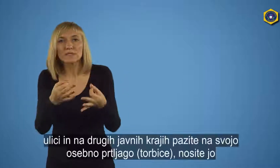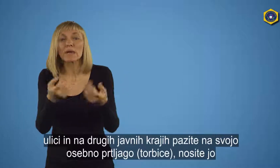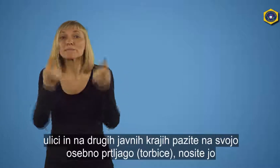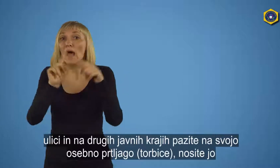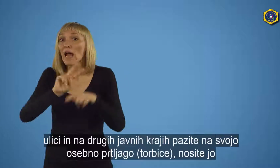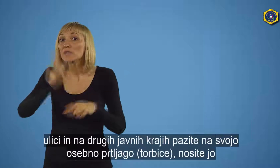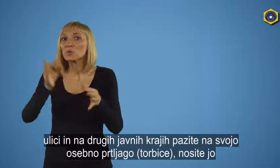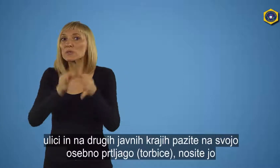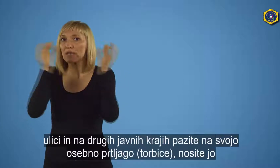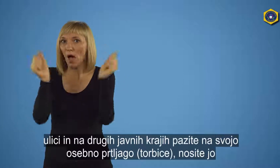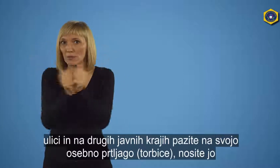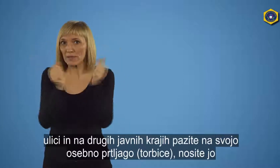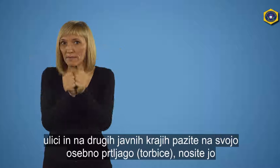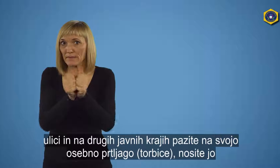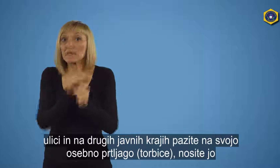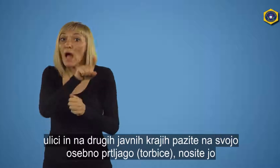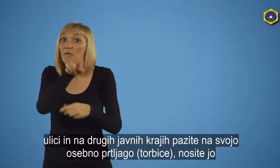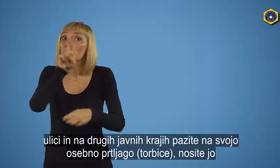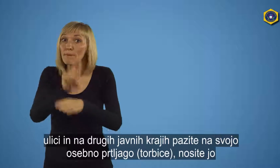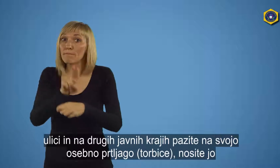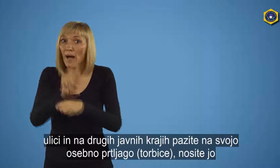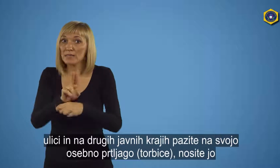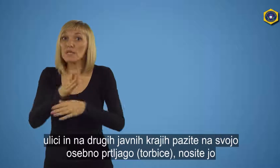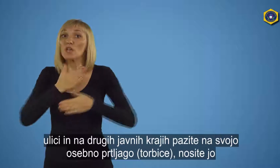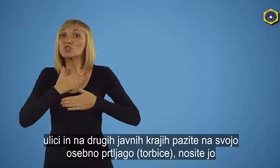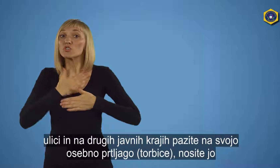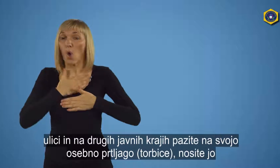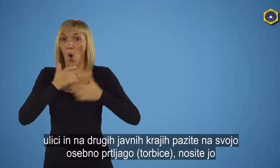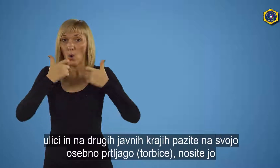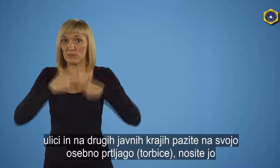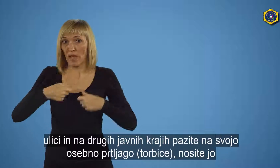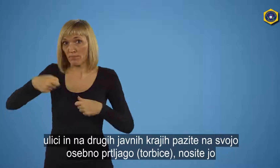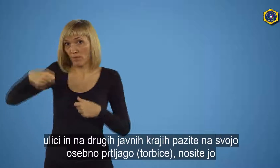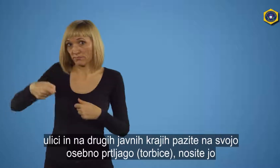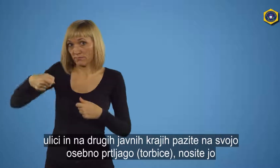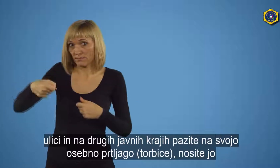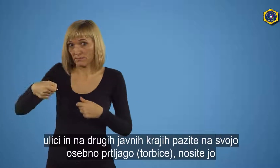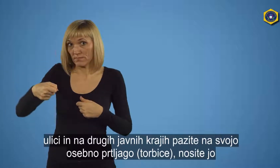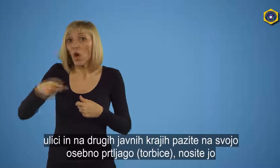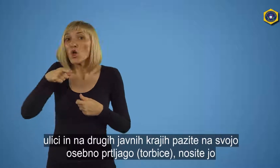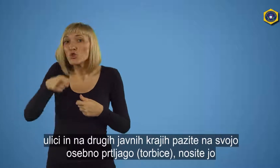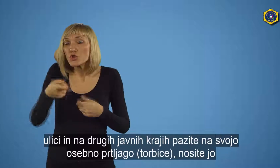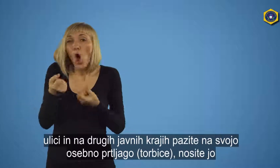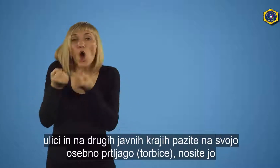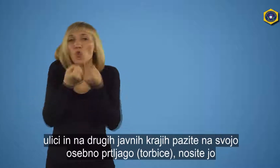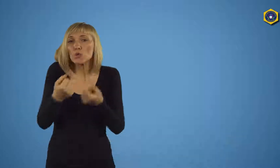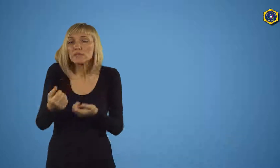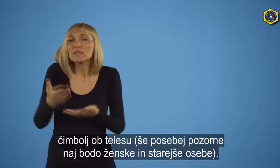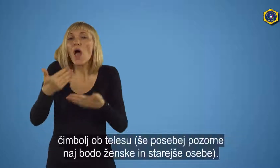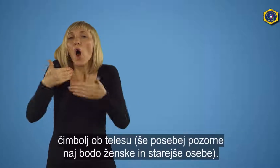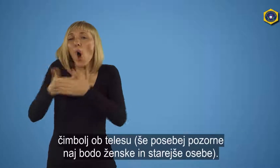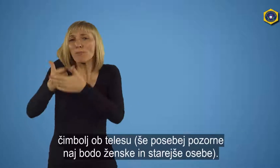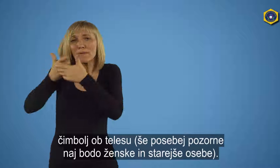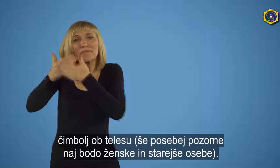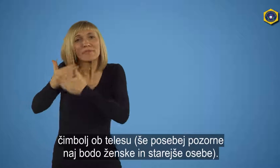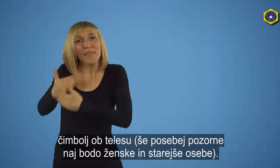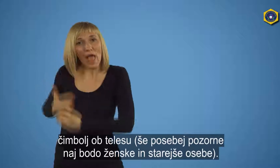ulici in na drugih javnih krajih pazite na svojo osebno prtljago, torbice. Nosite jo čim bolj ob